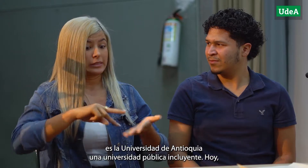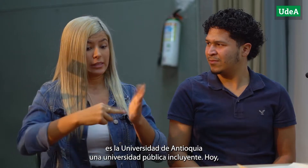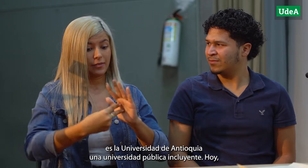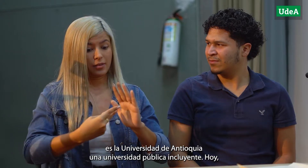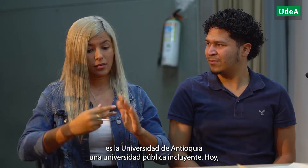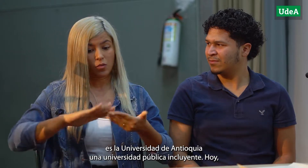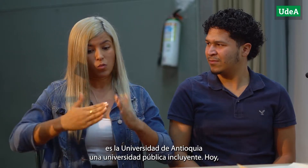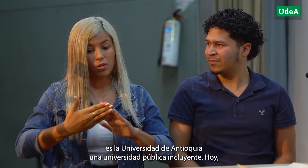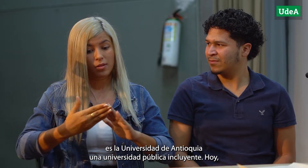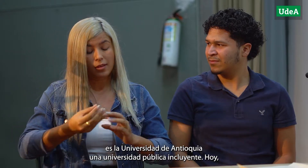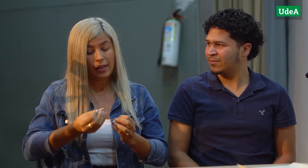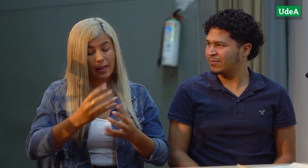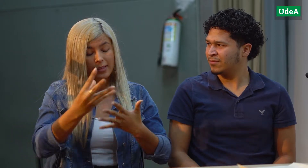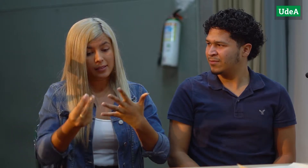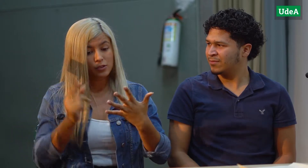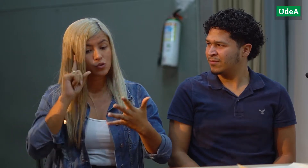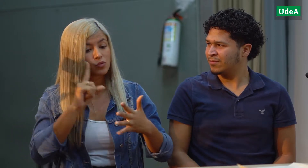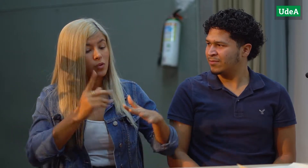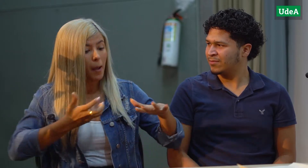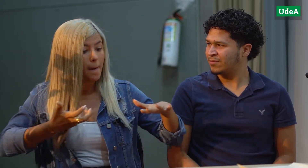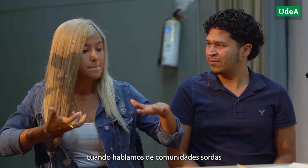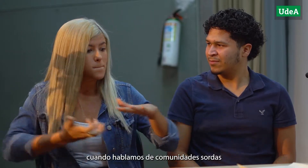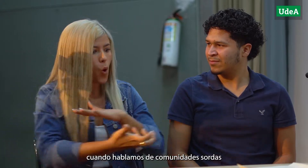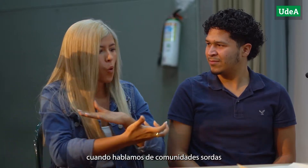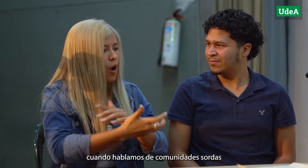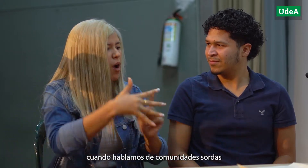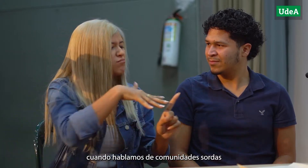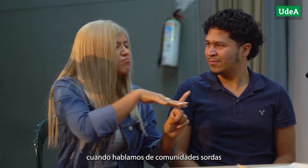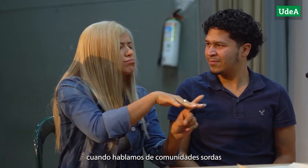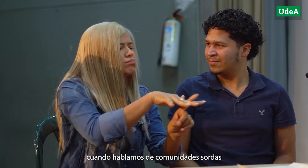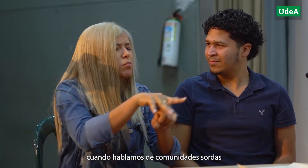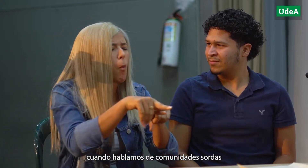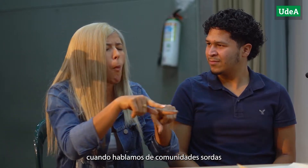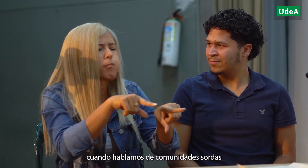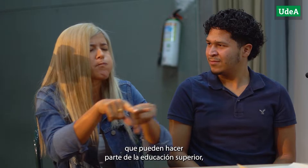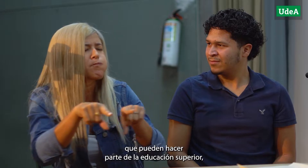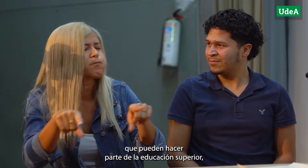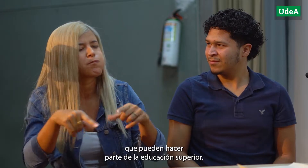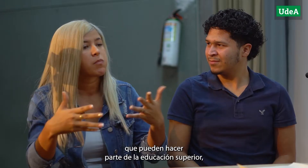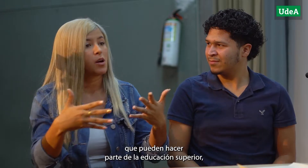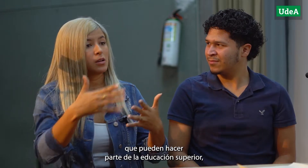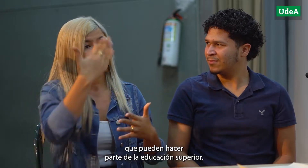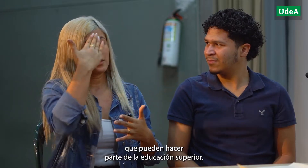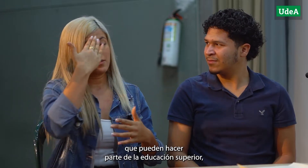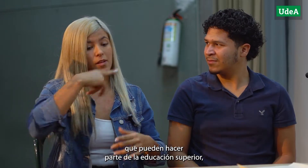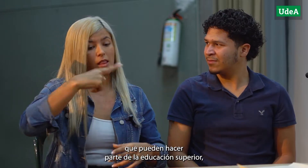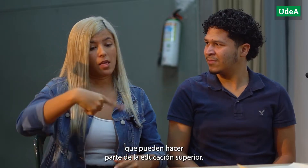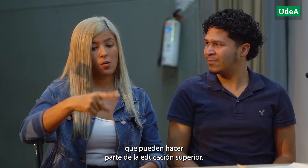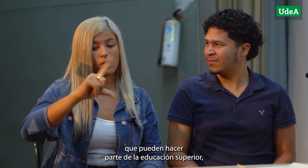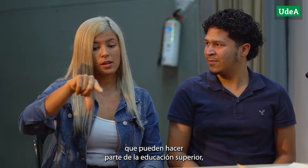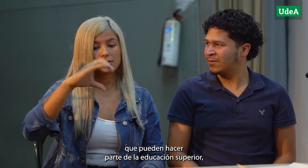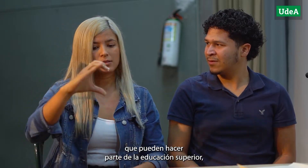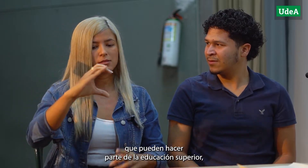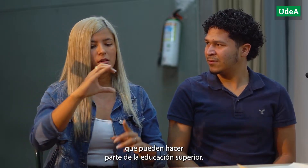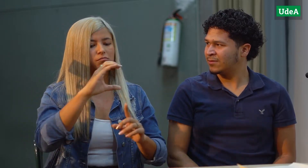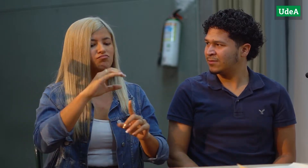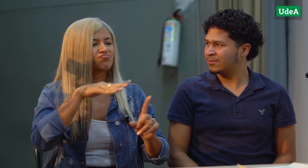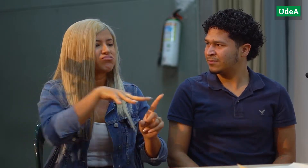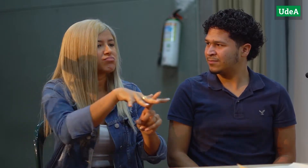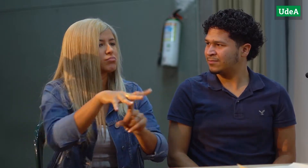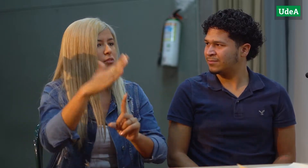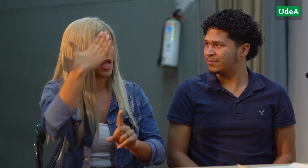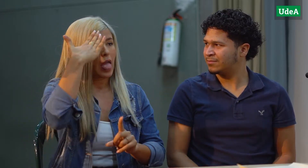pública incluyente. Hoy, cuando hablamos de comunidades sordas que pueden hacer parte de la educación